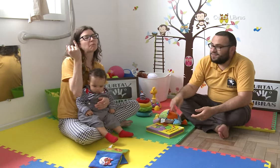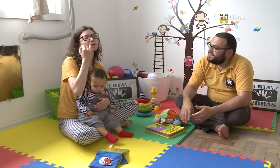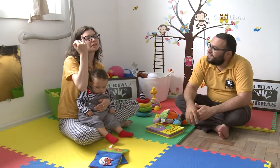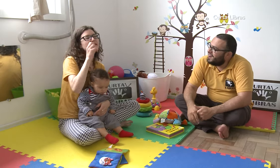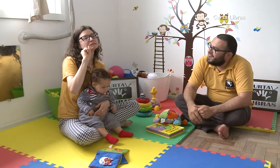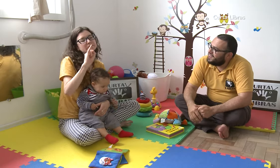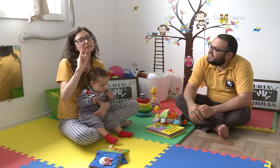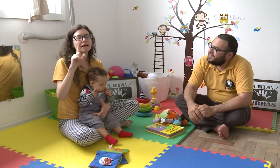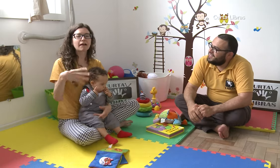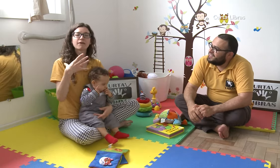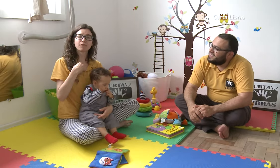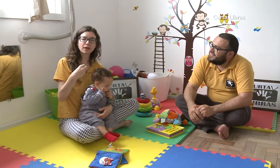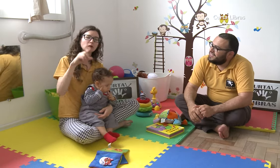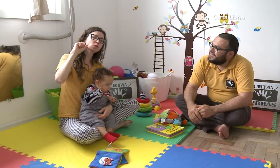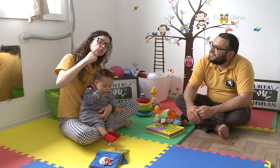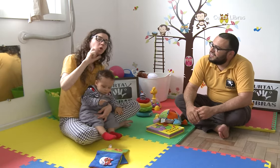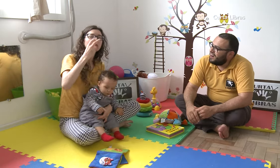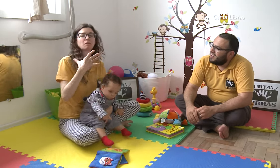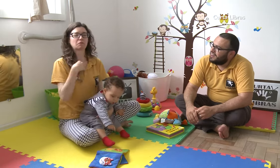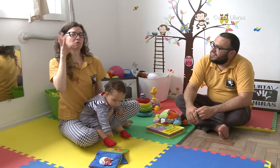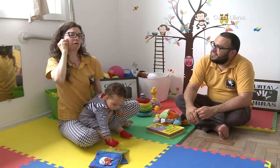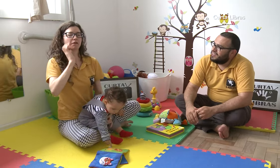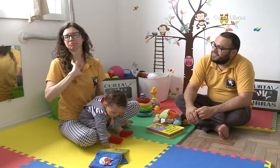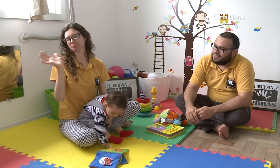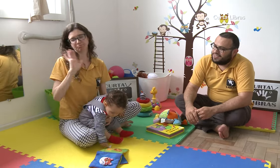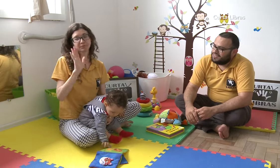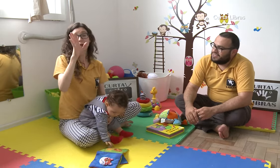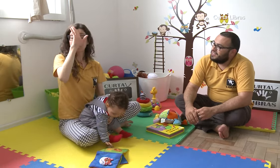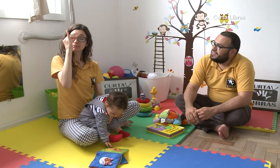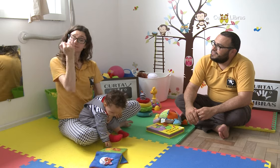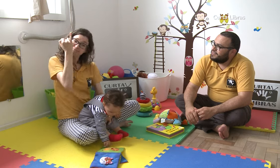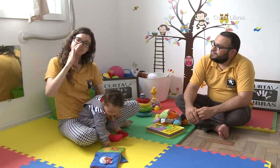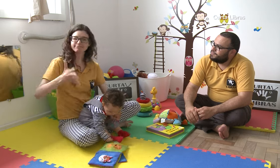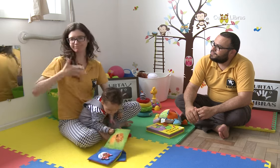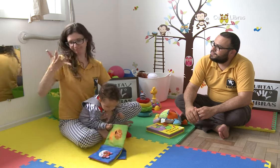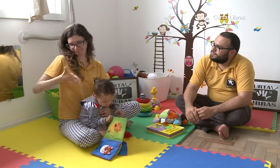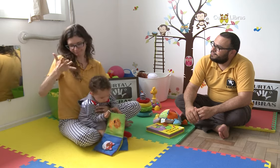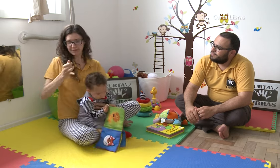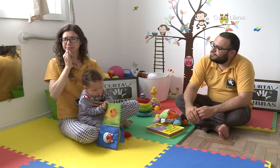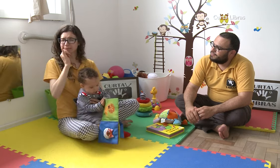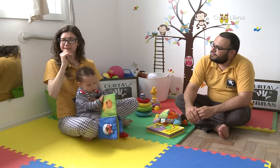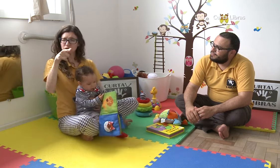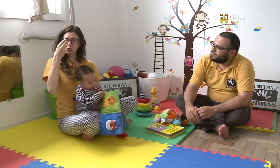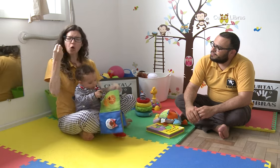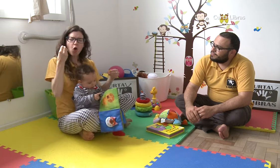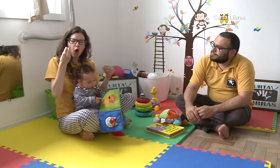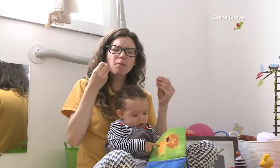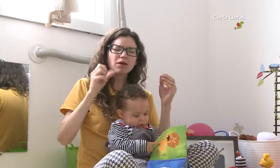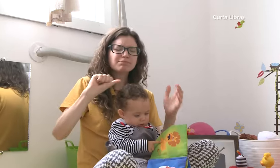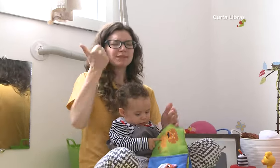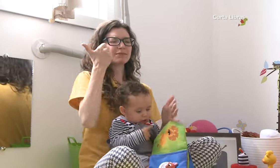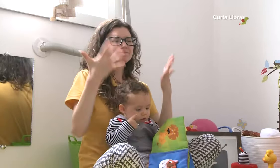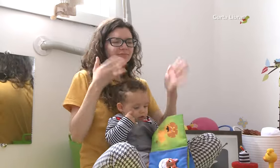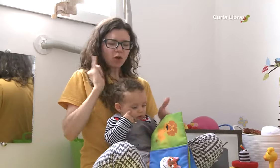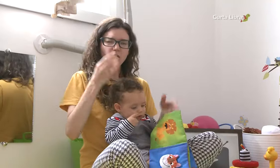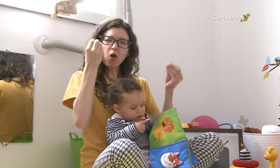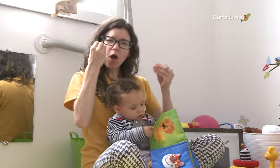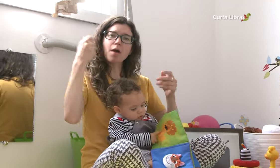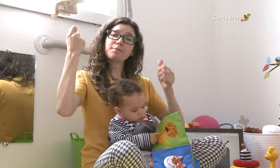Independente de ser um filho surdo, ou um filho ouvinte, o importante é a comunicação com a criança. Então,